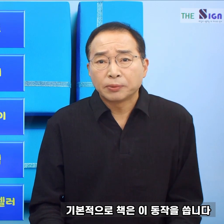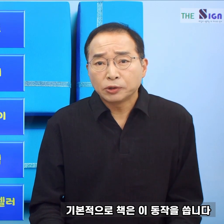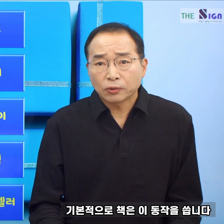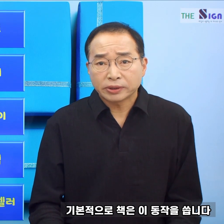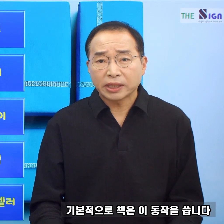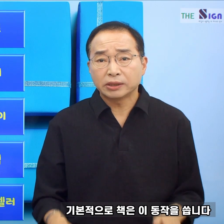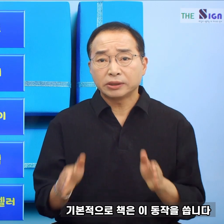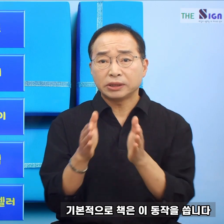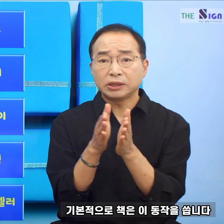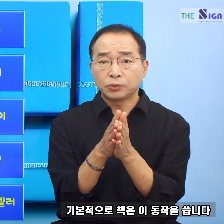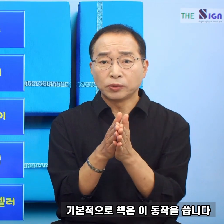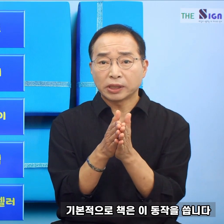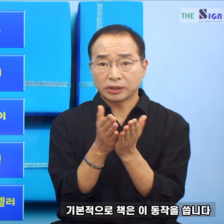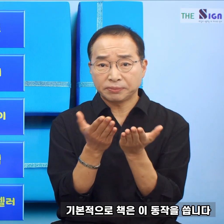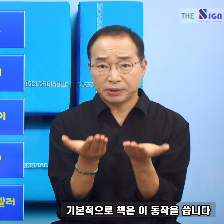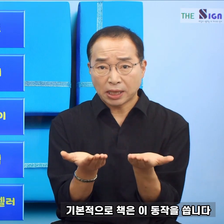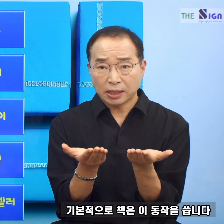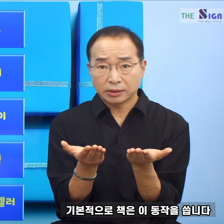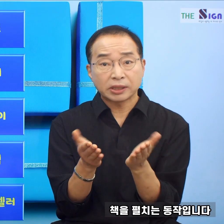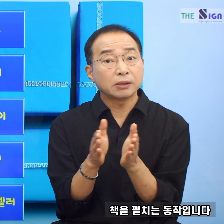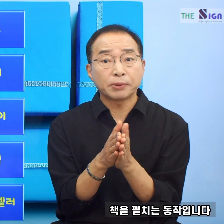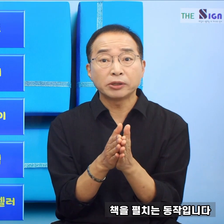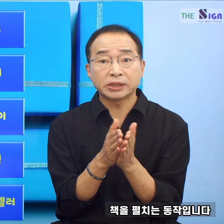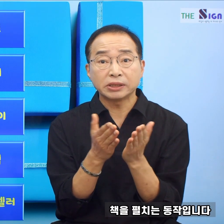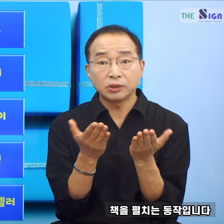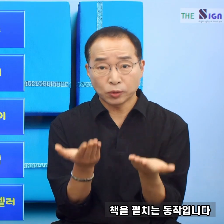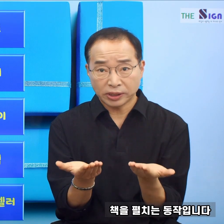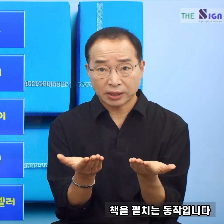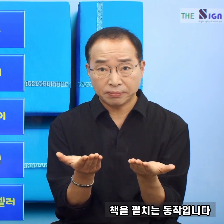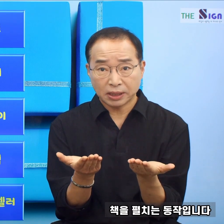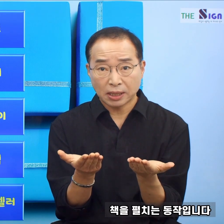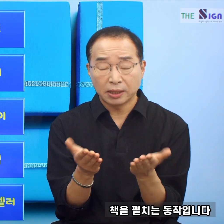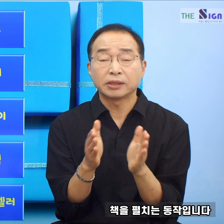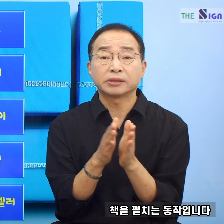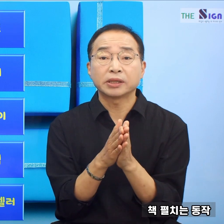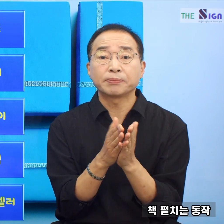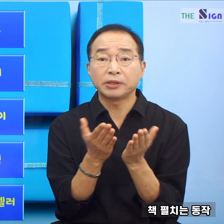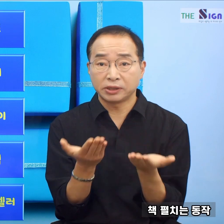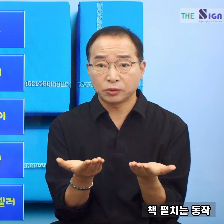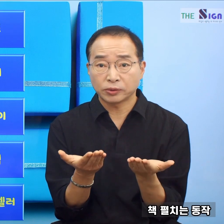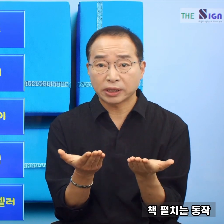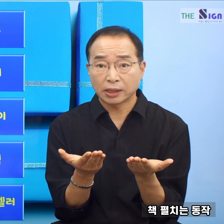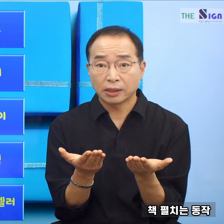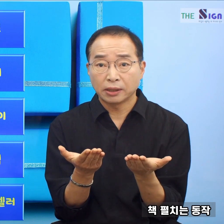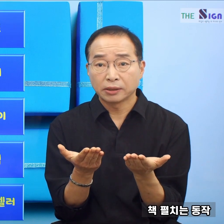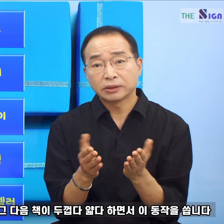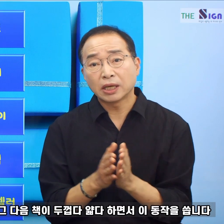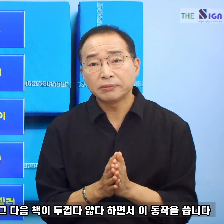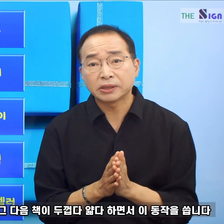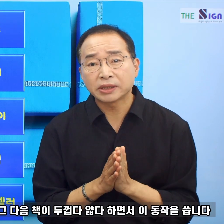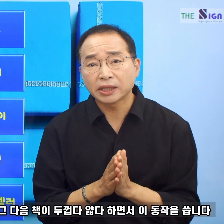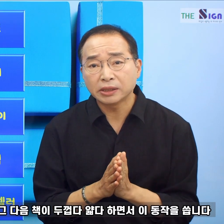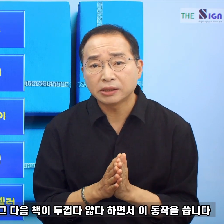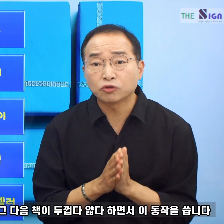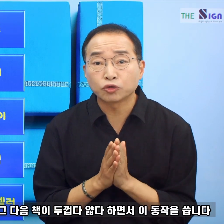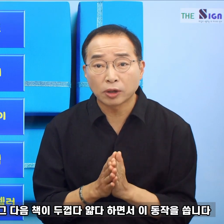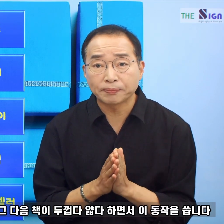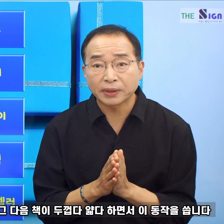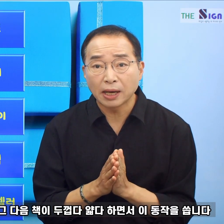기본적으로 책은 이 동작을 씁니다. 책을 펼치는 동작입니다. 책 펼치는 동작. 그 다음에 이제 책이 이제 두껍다,